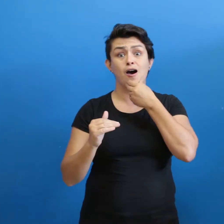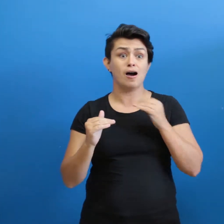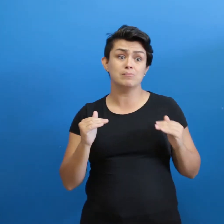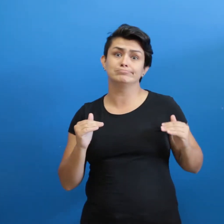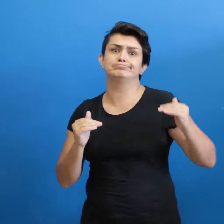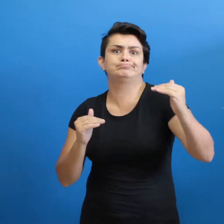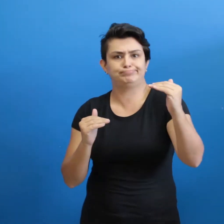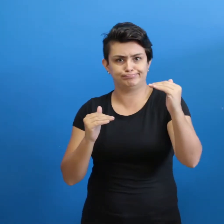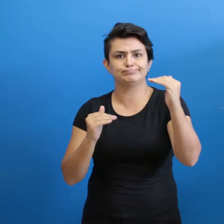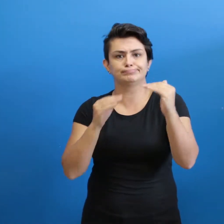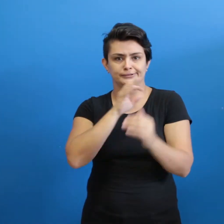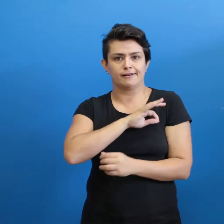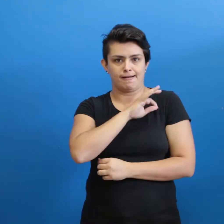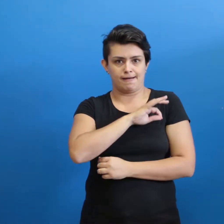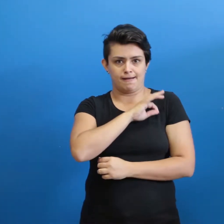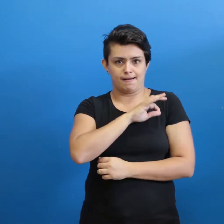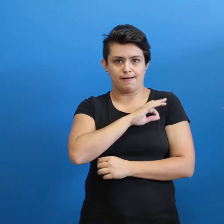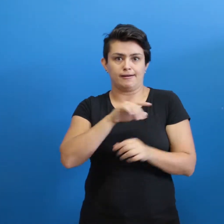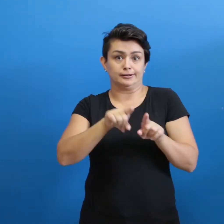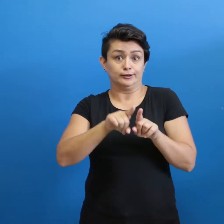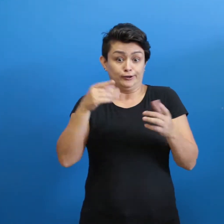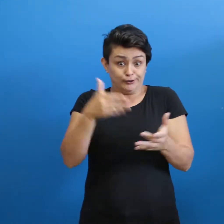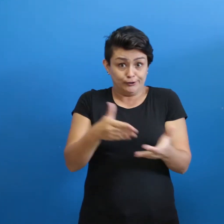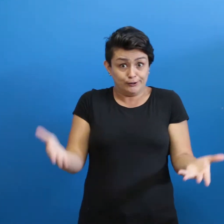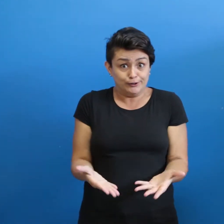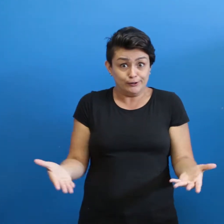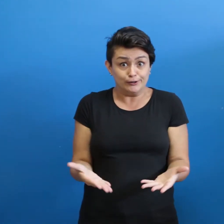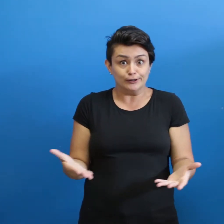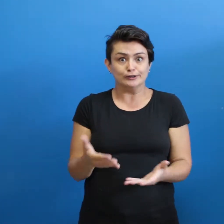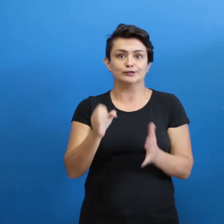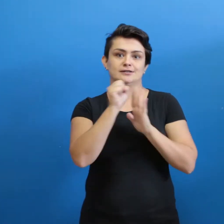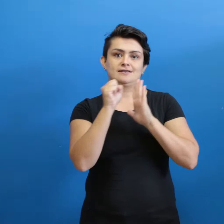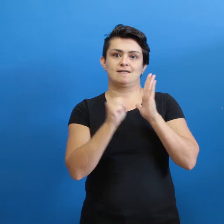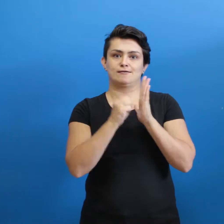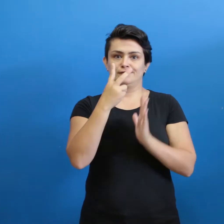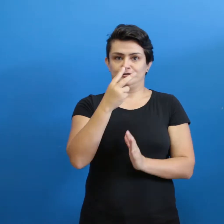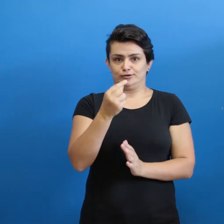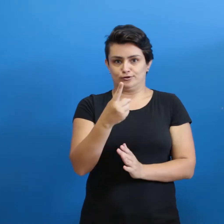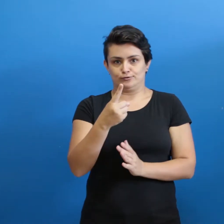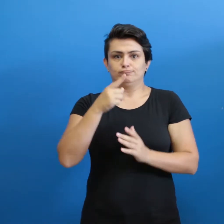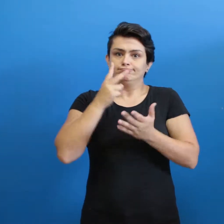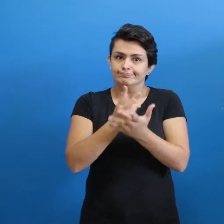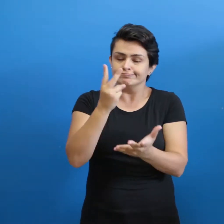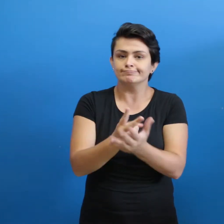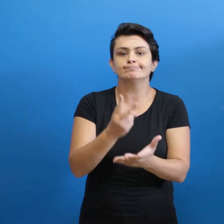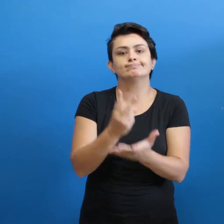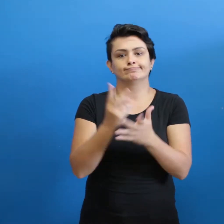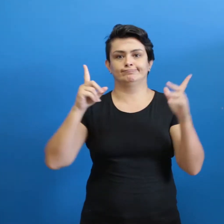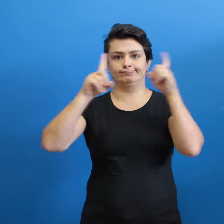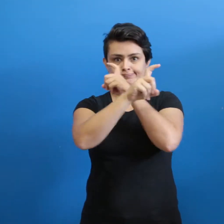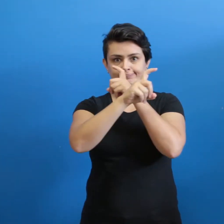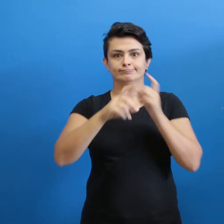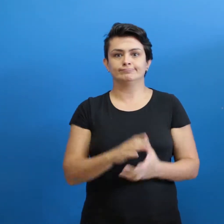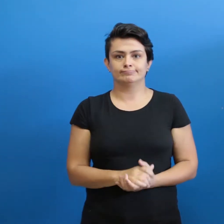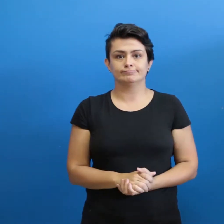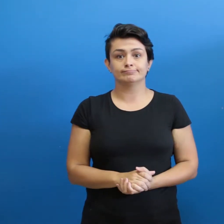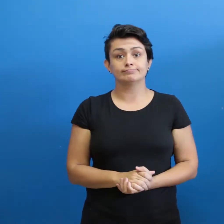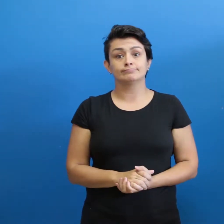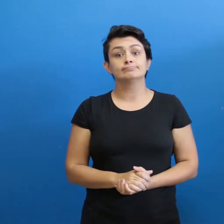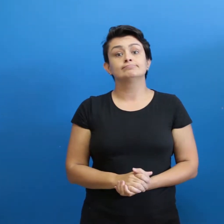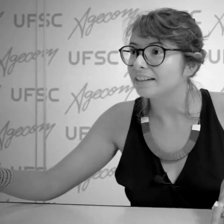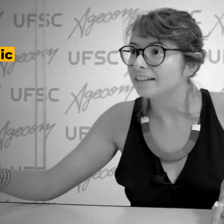estamos no século XXI e ela continua. Pensar a contemporaneidade do 8 de março é pensar que ela tem uma história, que ela tem